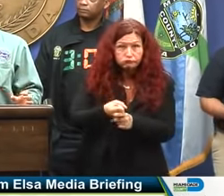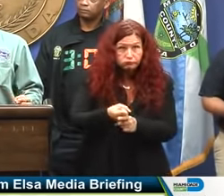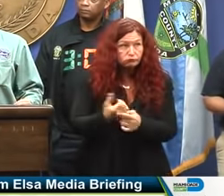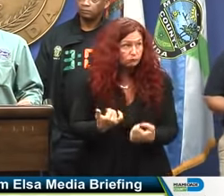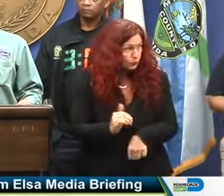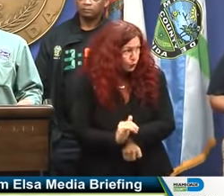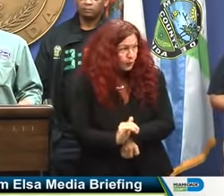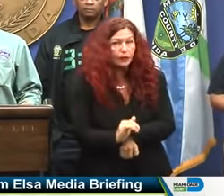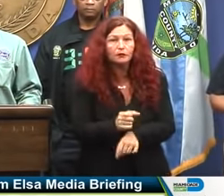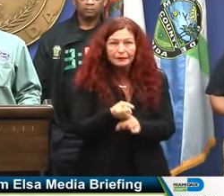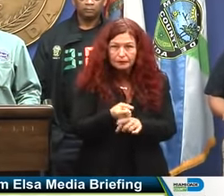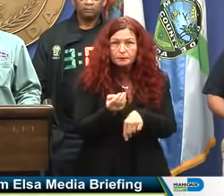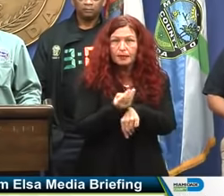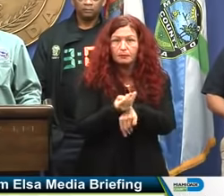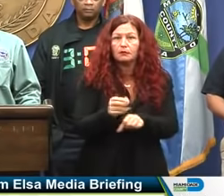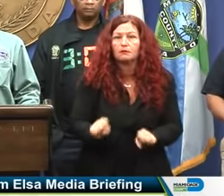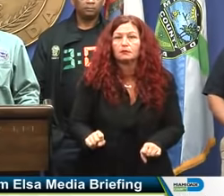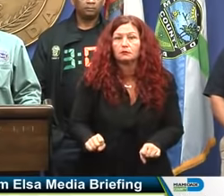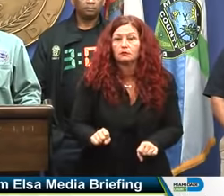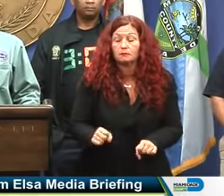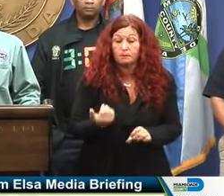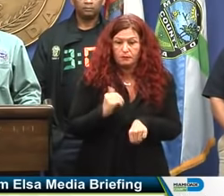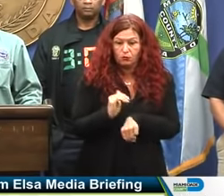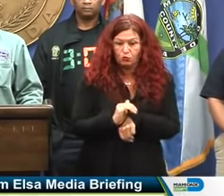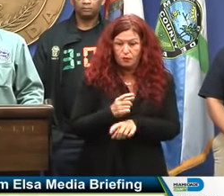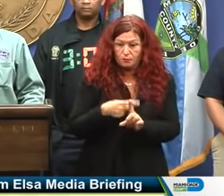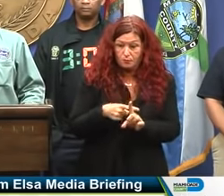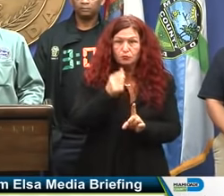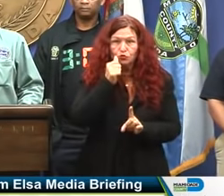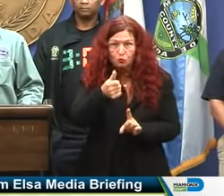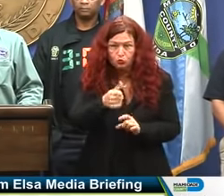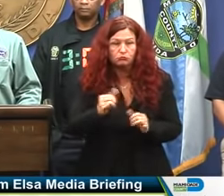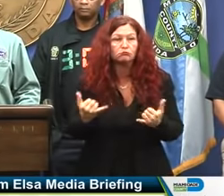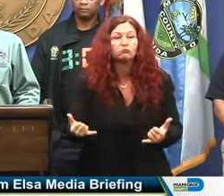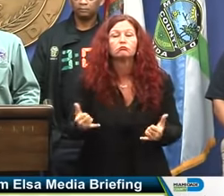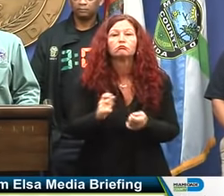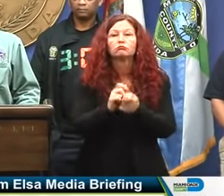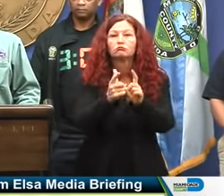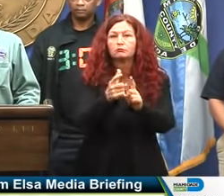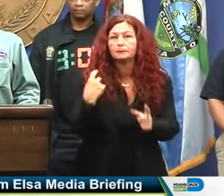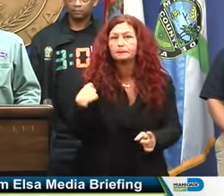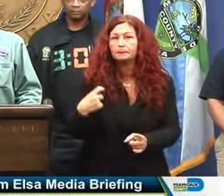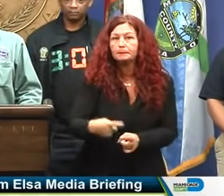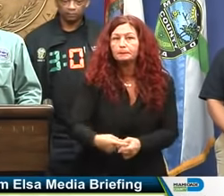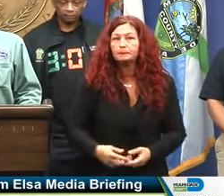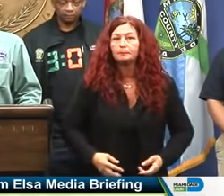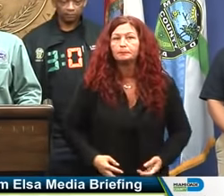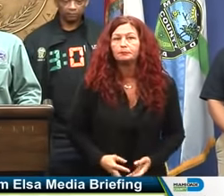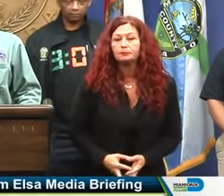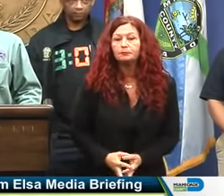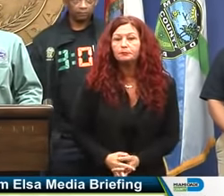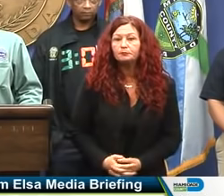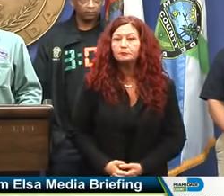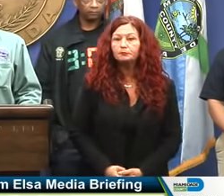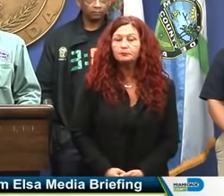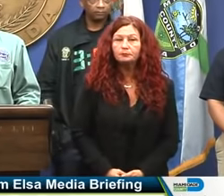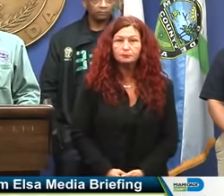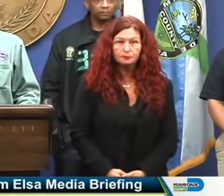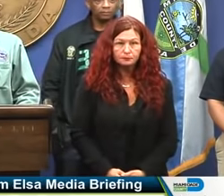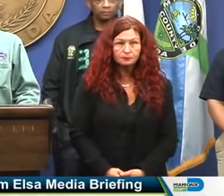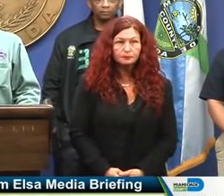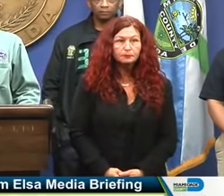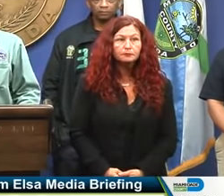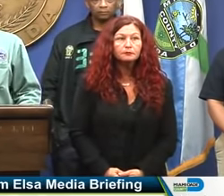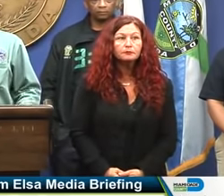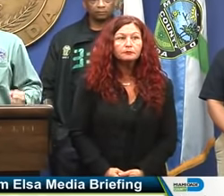tonight and tomorrow. En español, seguimos siguiendo la tormenta